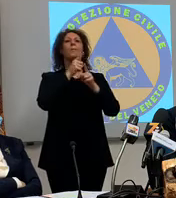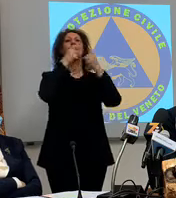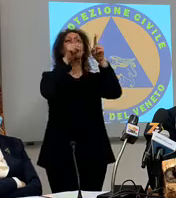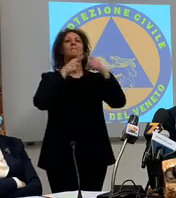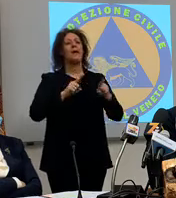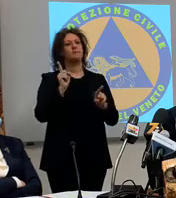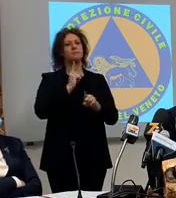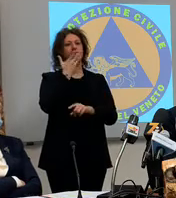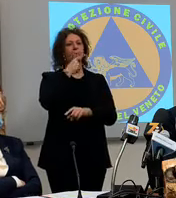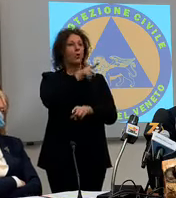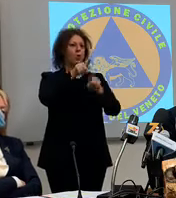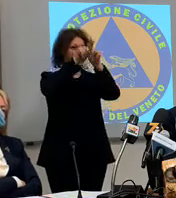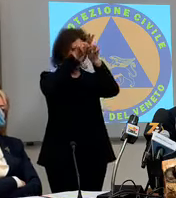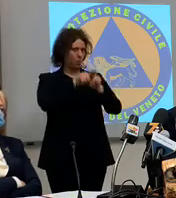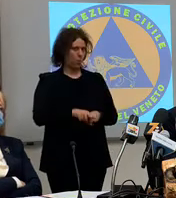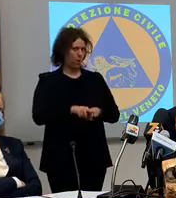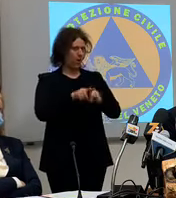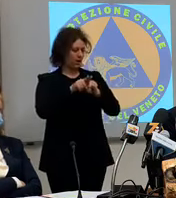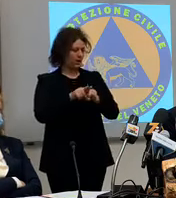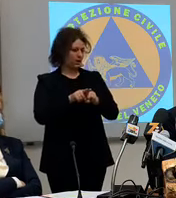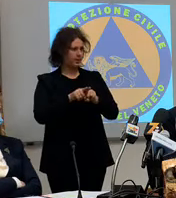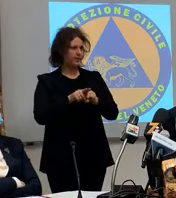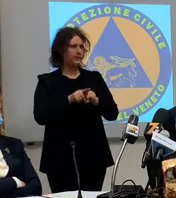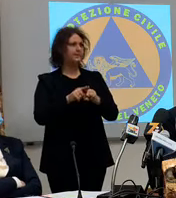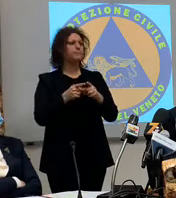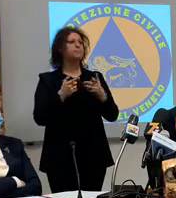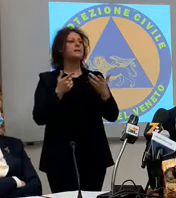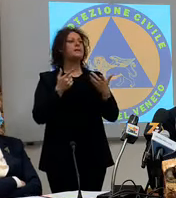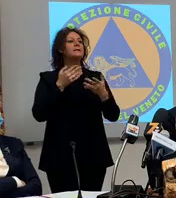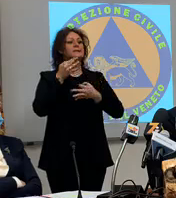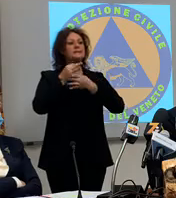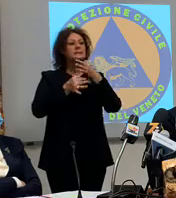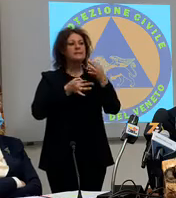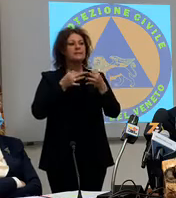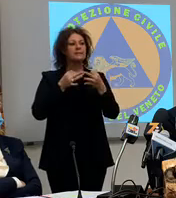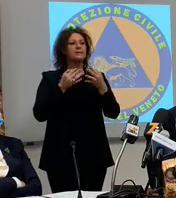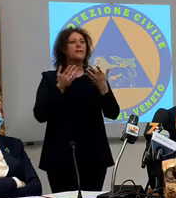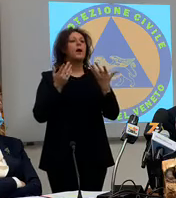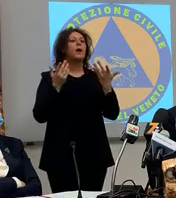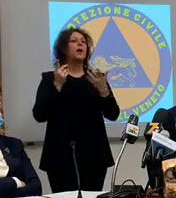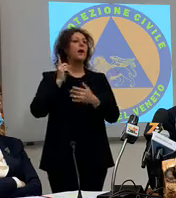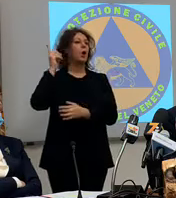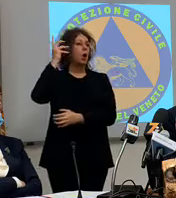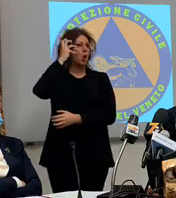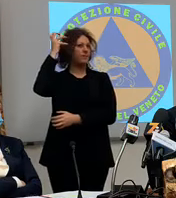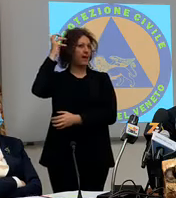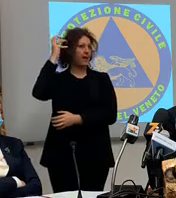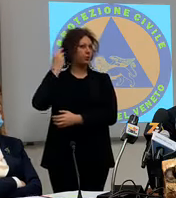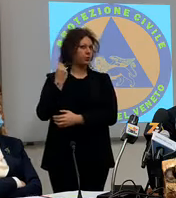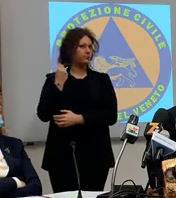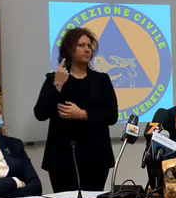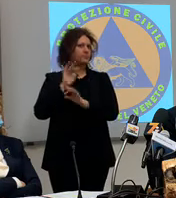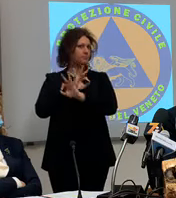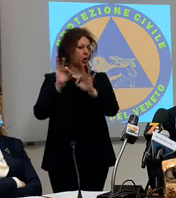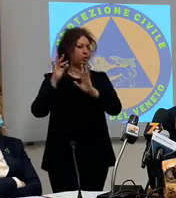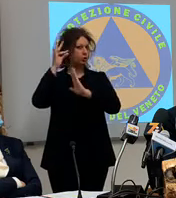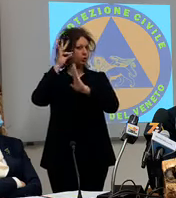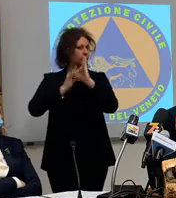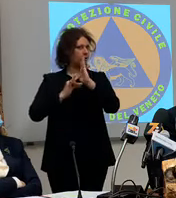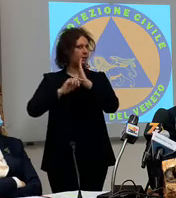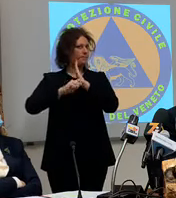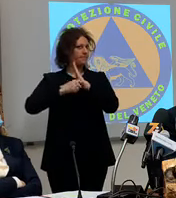de mi pare di aver capito se ci sono dei provvedimenti del governo in cantiere le regioni attendono di di